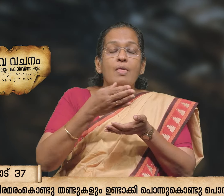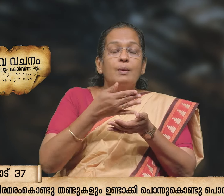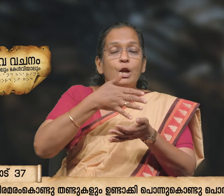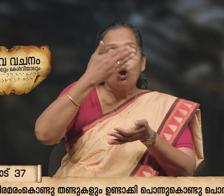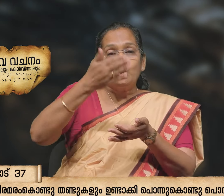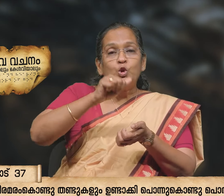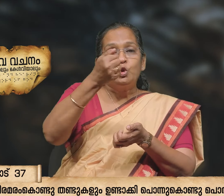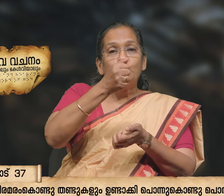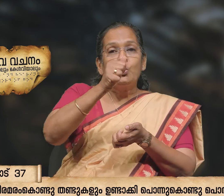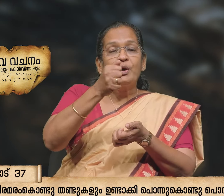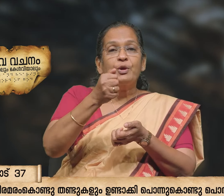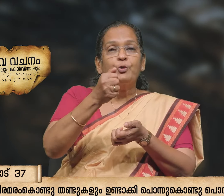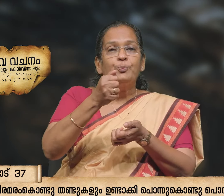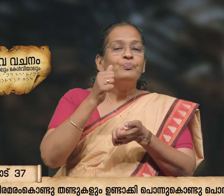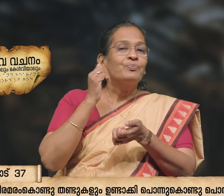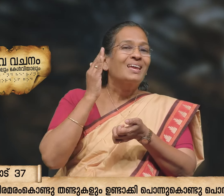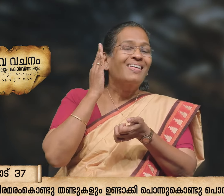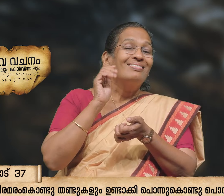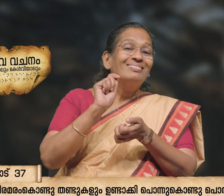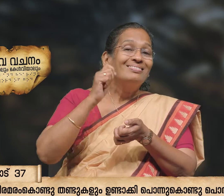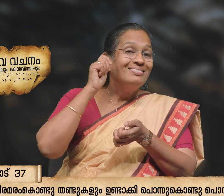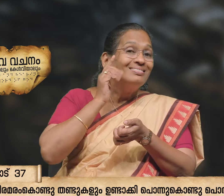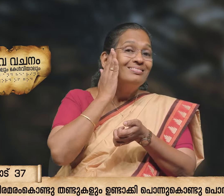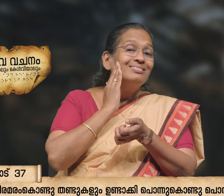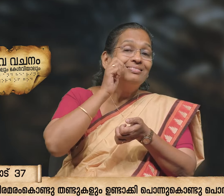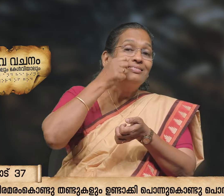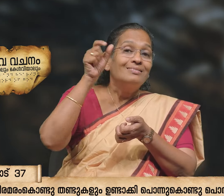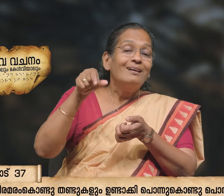നിർമ്മല ധൂപവർഗവും തൈലക്കാരന്റെ വിദ്യപ്രകാരം ഉണ്ടാക്കി.